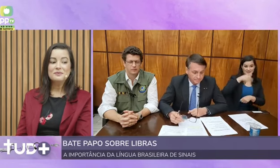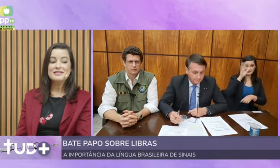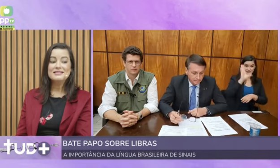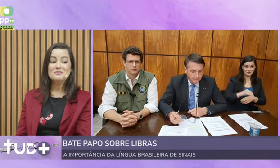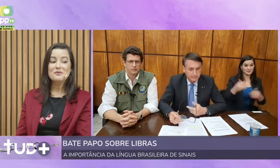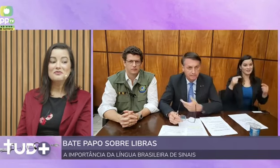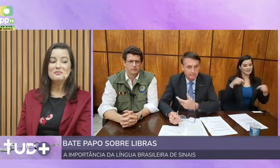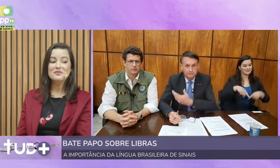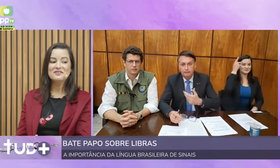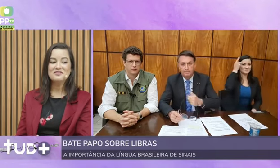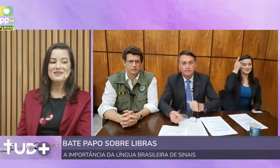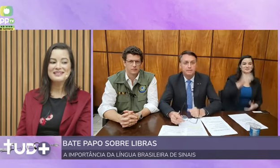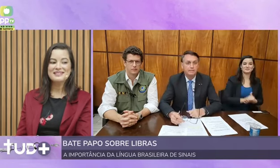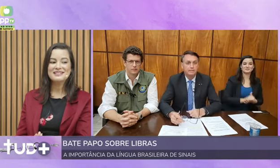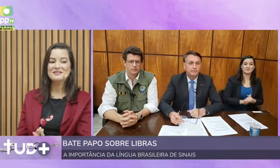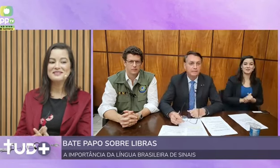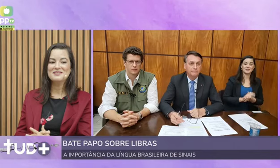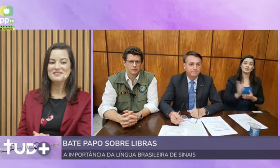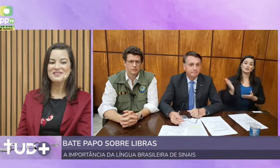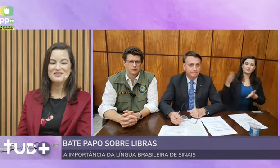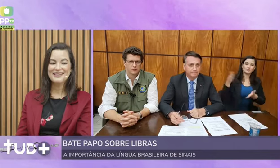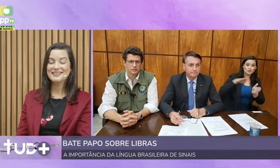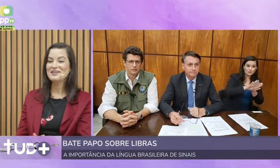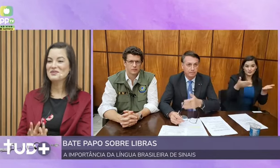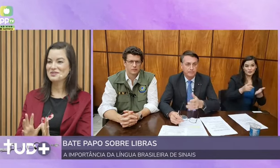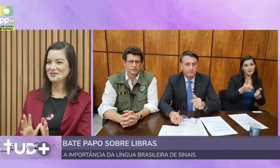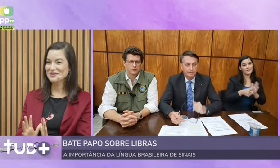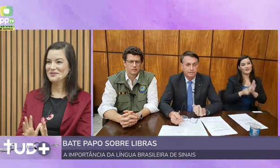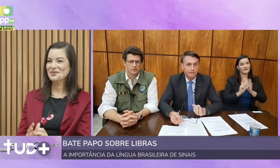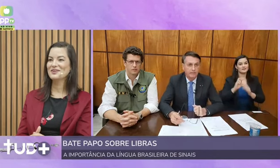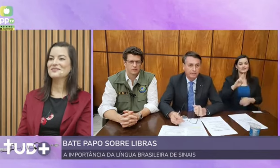por exemplo, houve muita visualização nesse vídeo, né? Até hoje, quando eu olho, eu